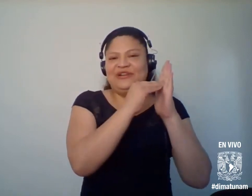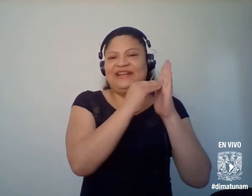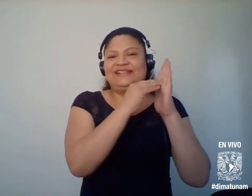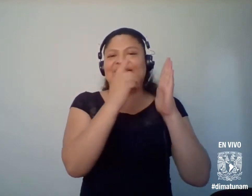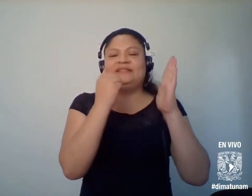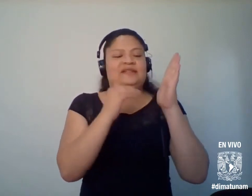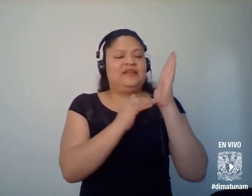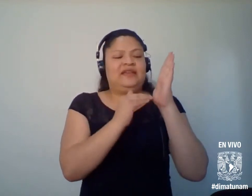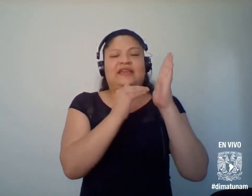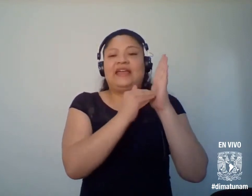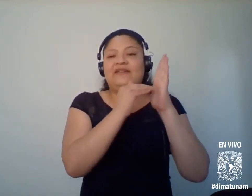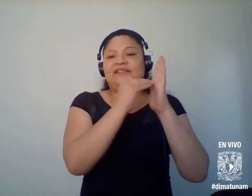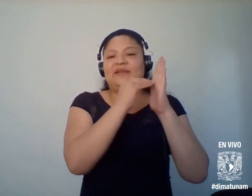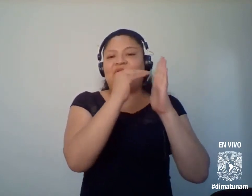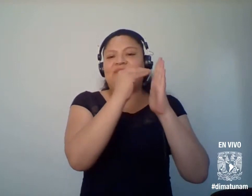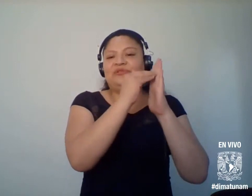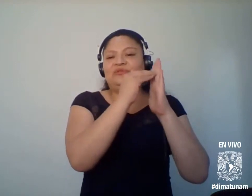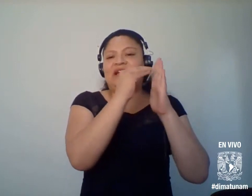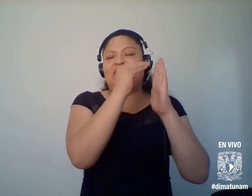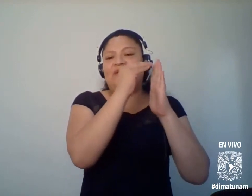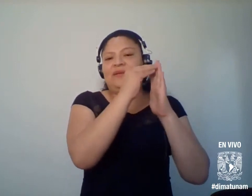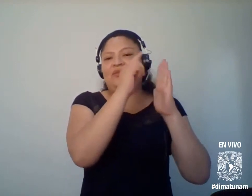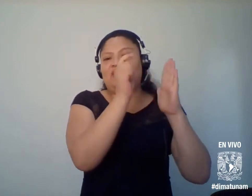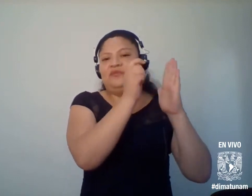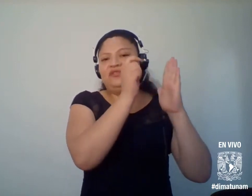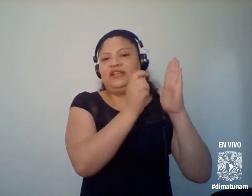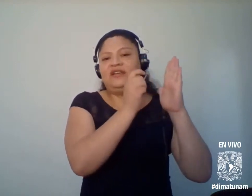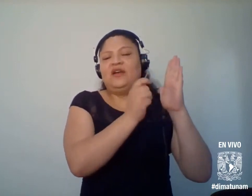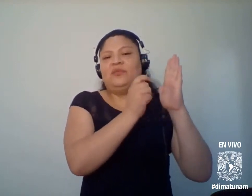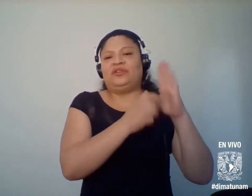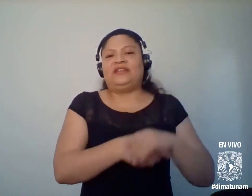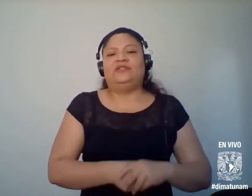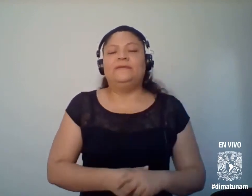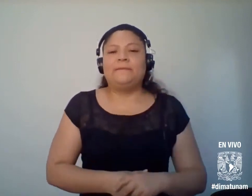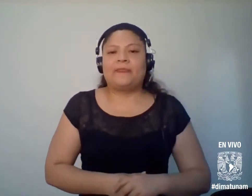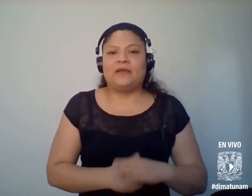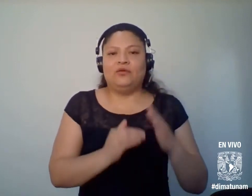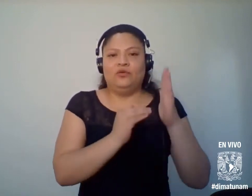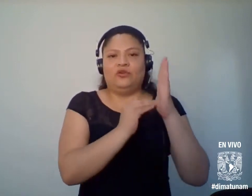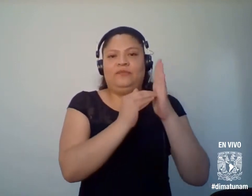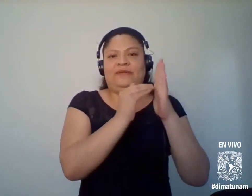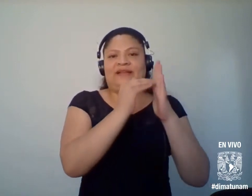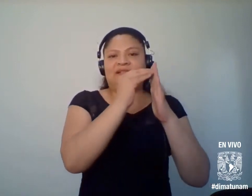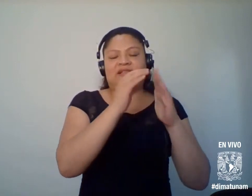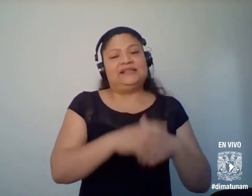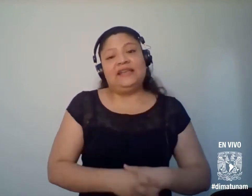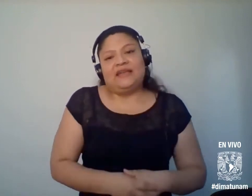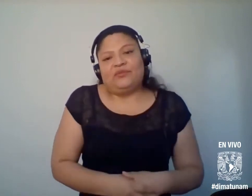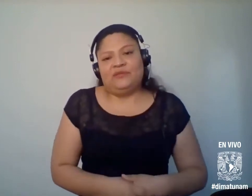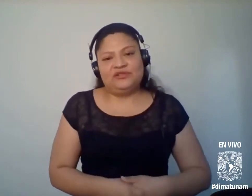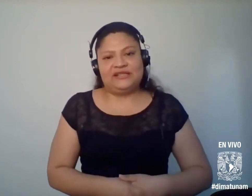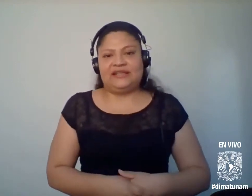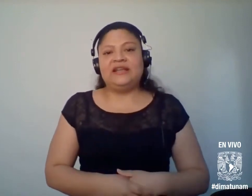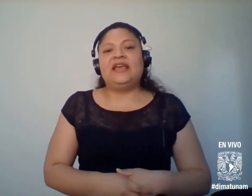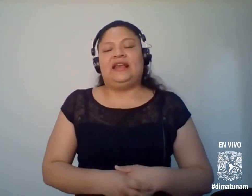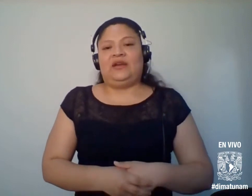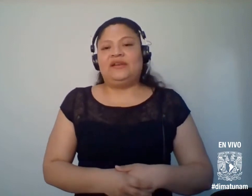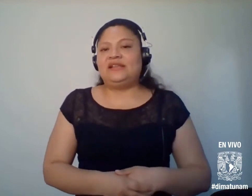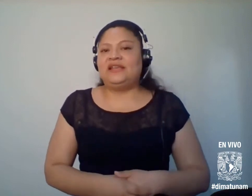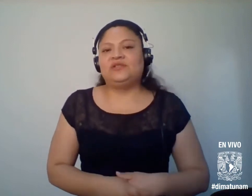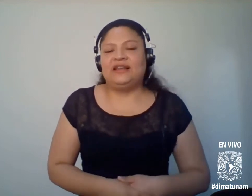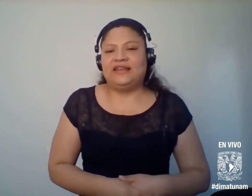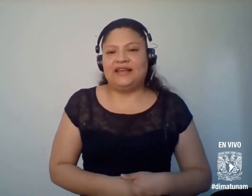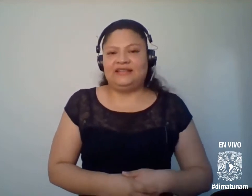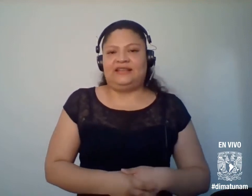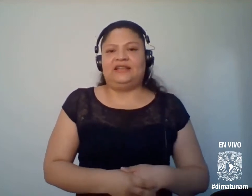mil millones. Cada vez que ponemos una coma, podemos ir poniendo un golpe más. Así que podemos decir en lengua